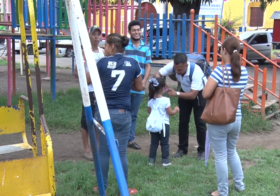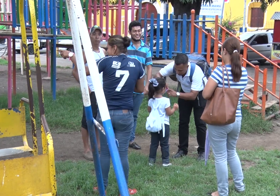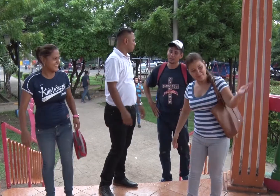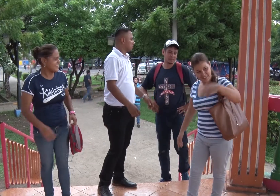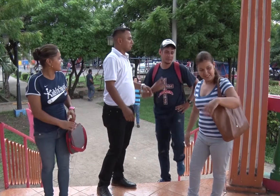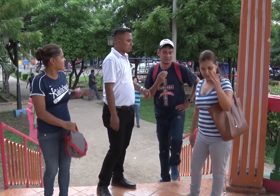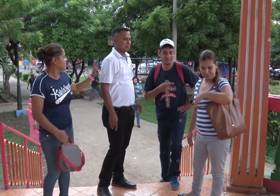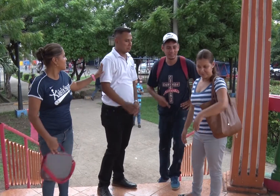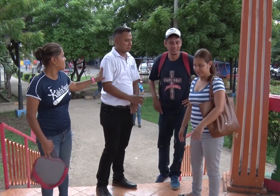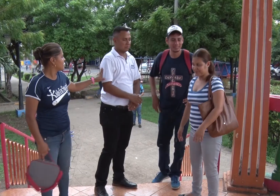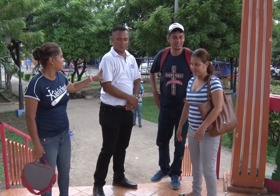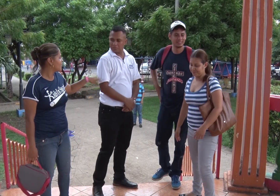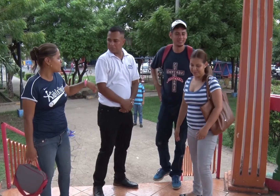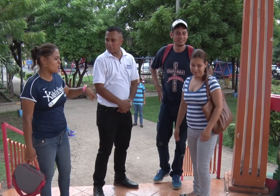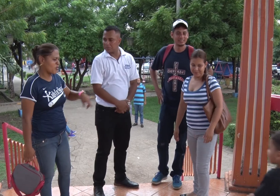aspecto sociolaboral.